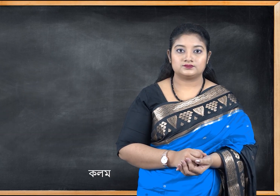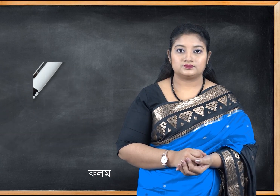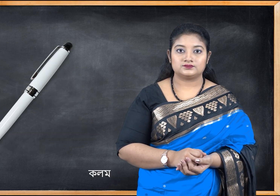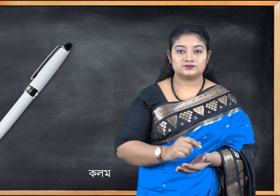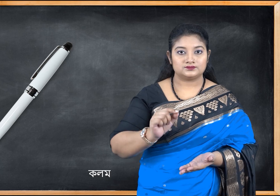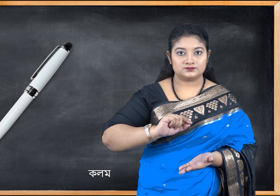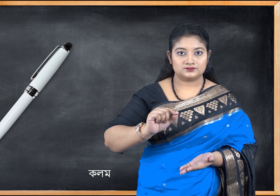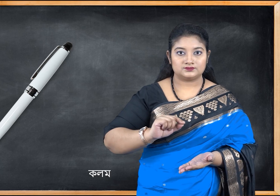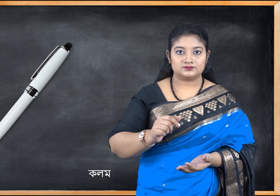কলম,